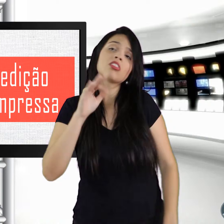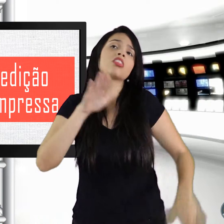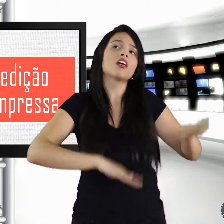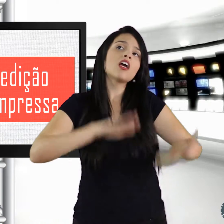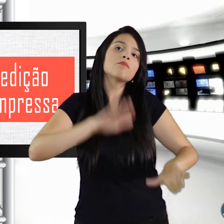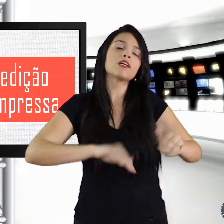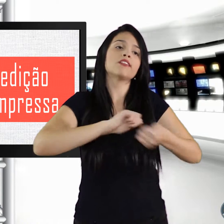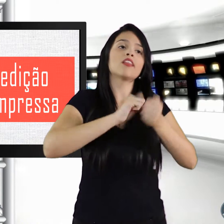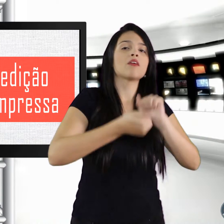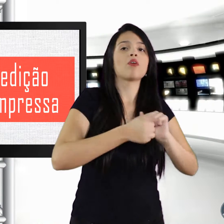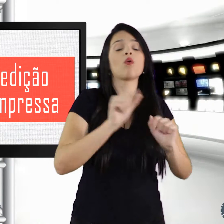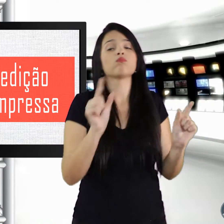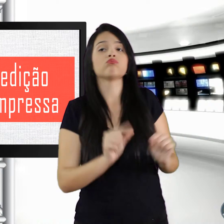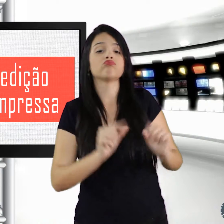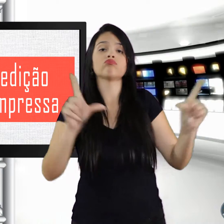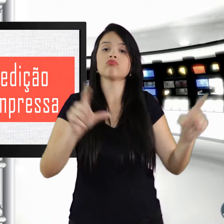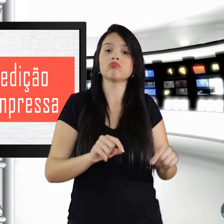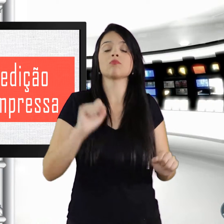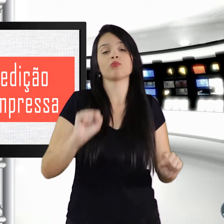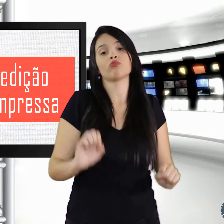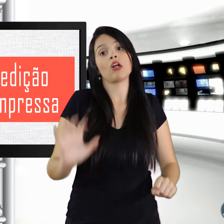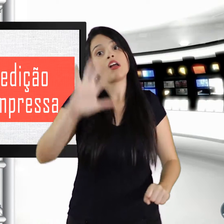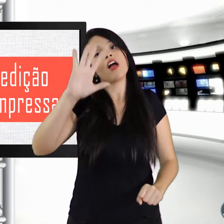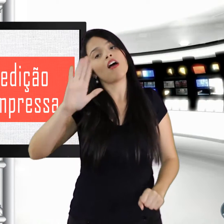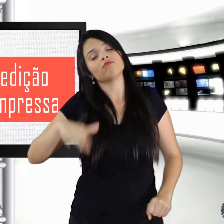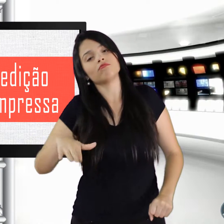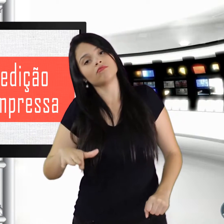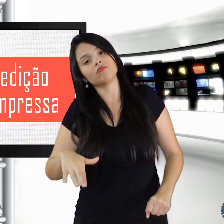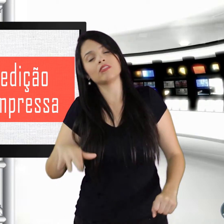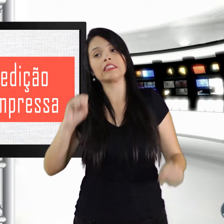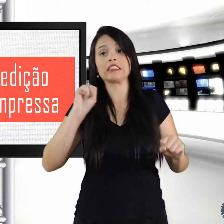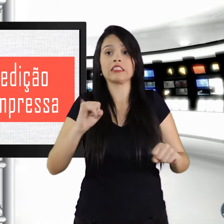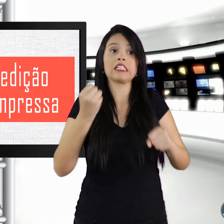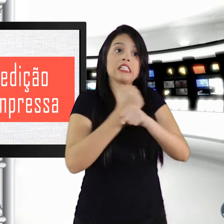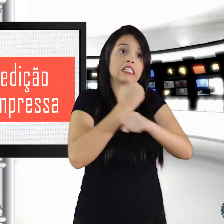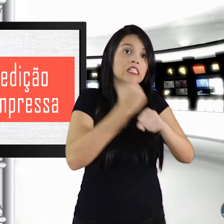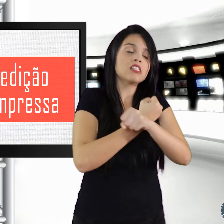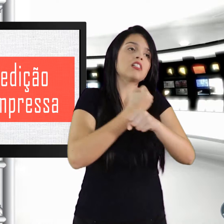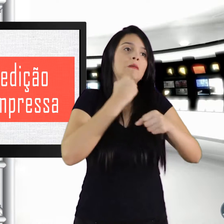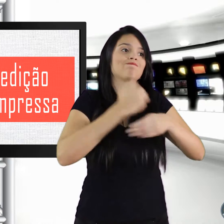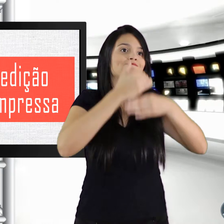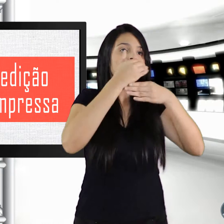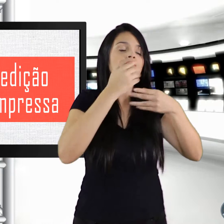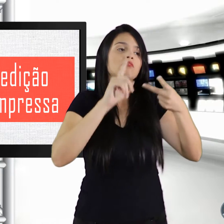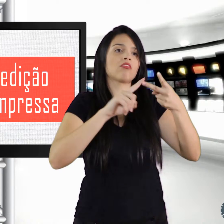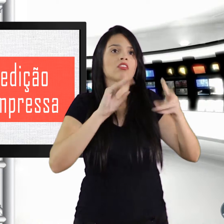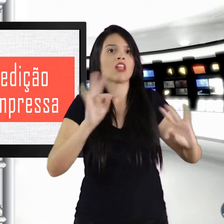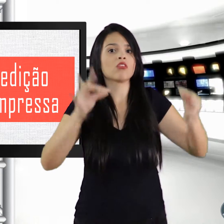adaptação. Caso envolva a necessidade de muita intervenção em construção civil, muita tecnologia, pode sair caro.